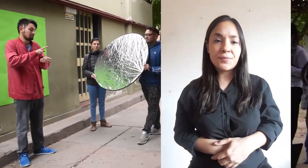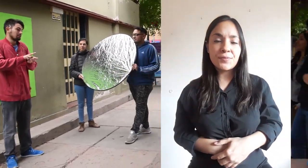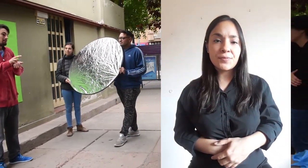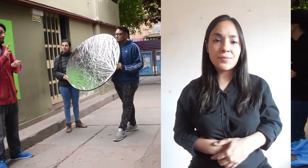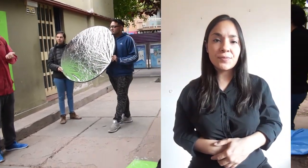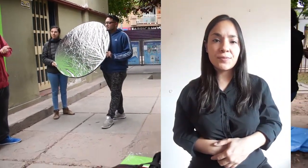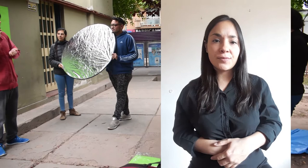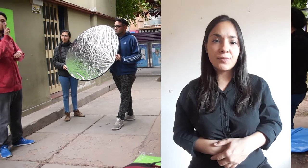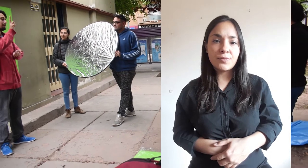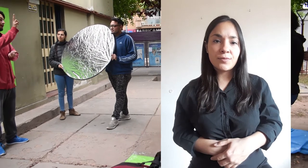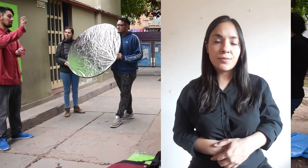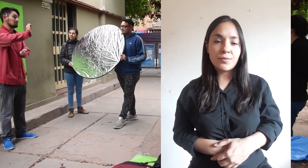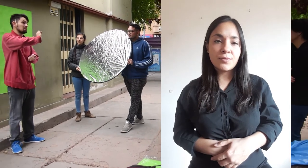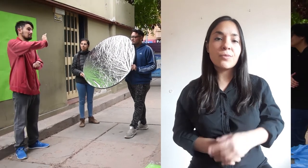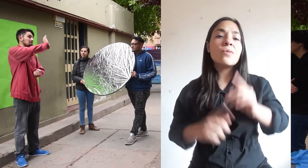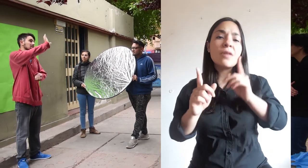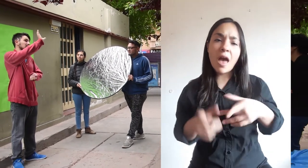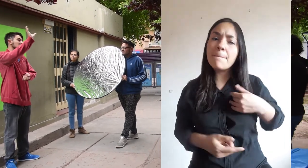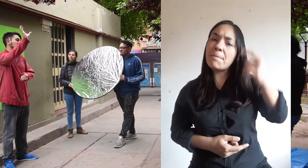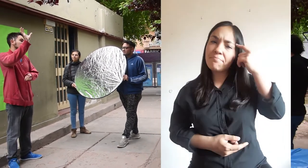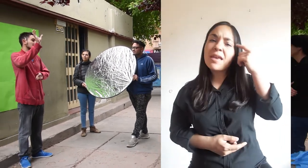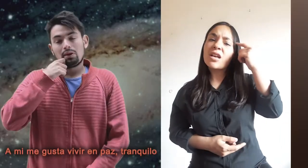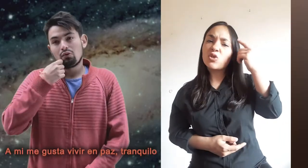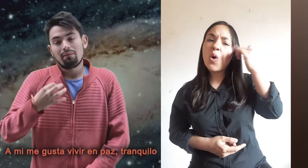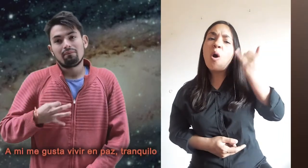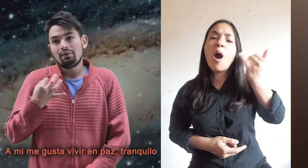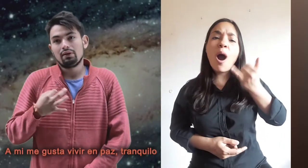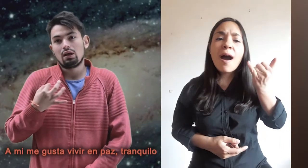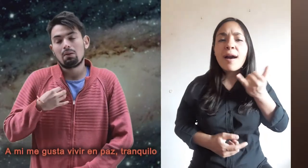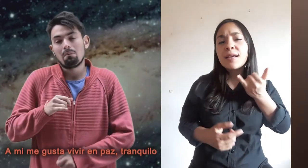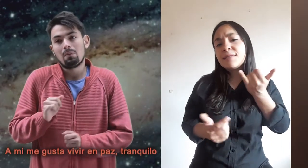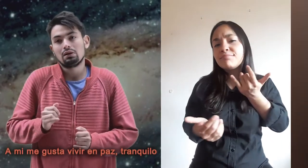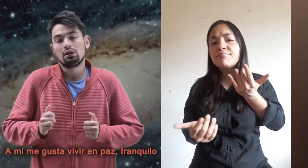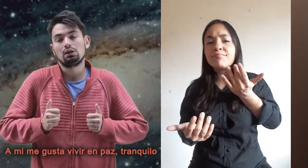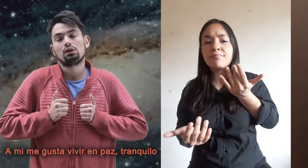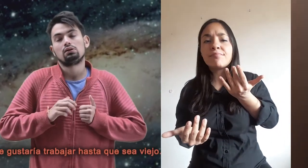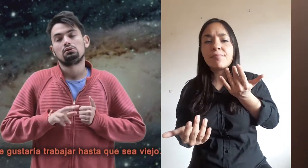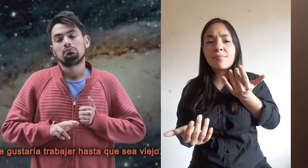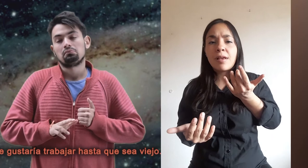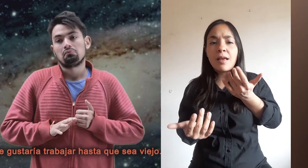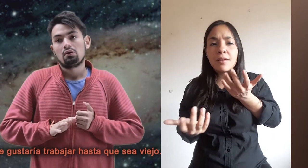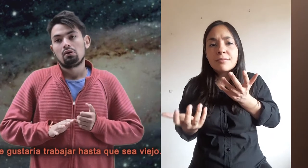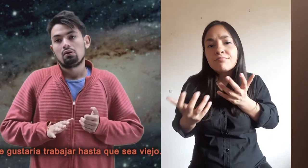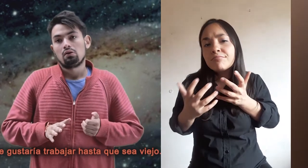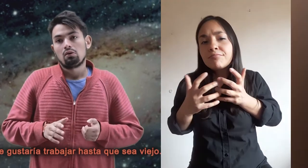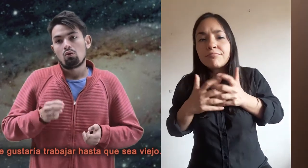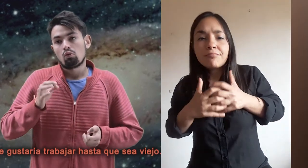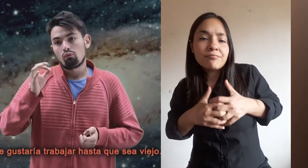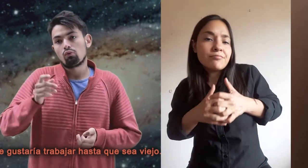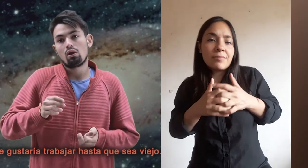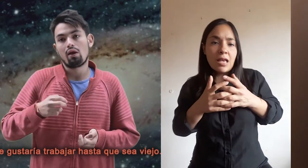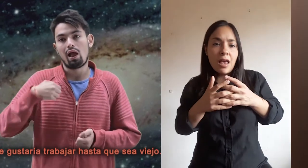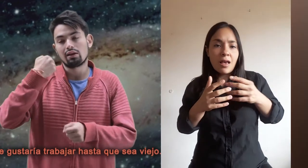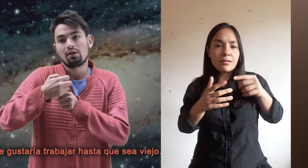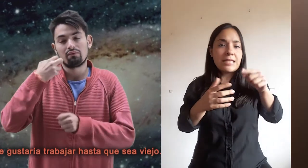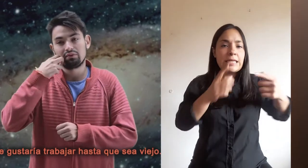también se enraíza o se entreteje con una historia en la